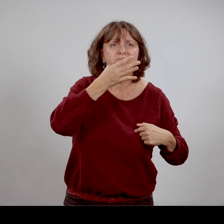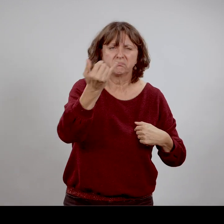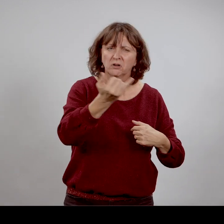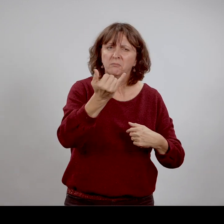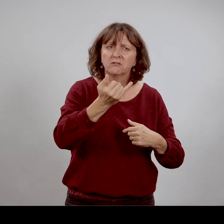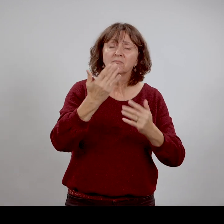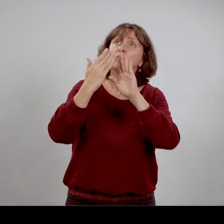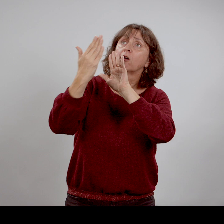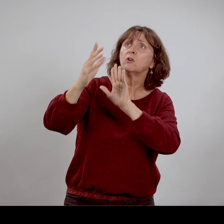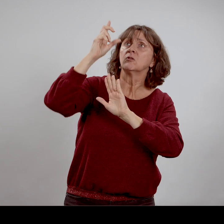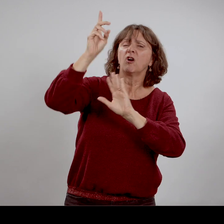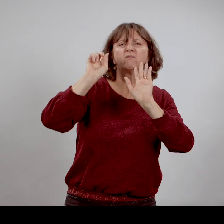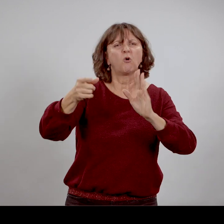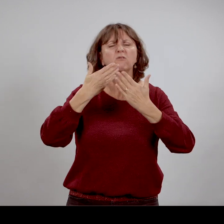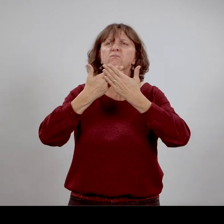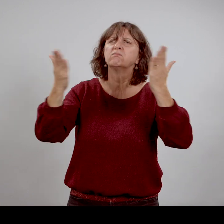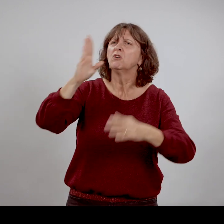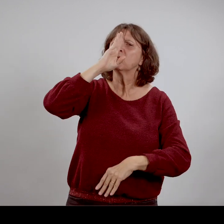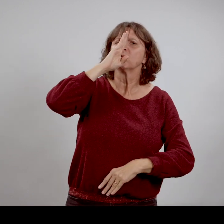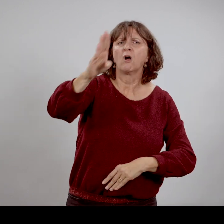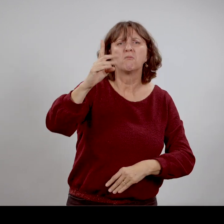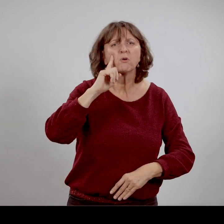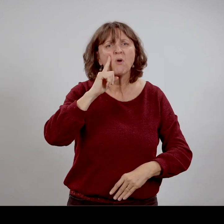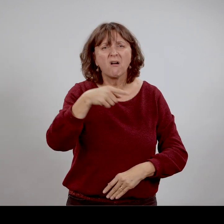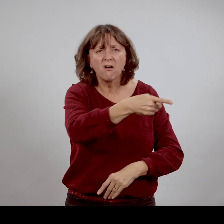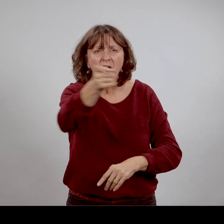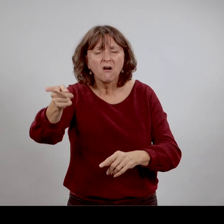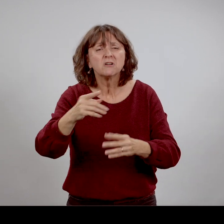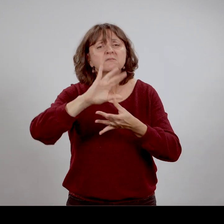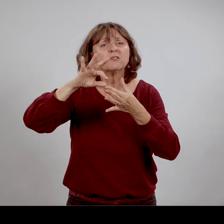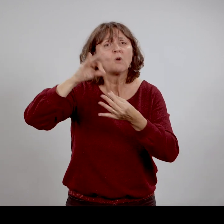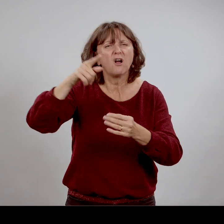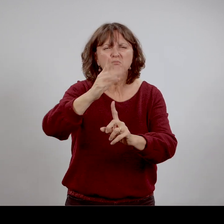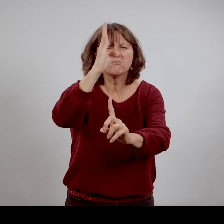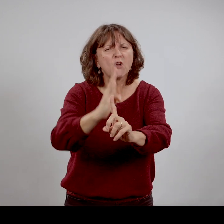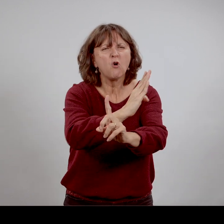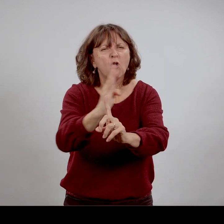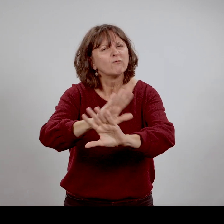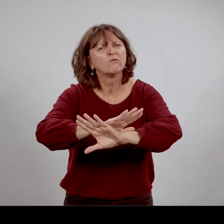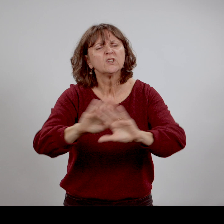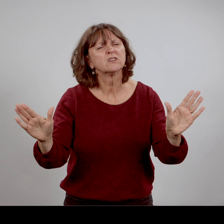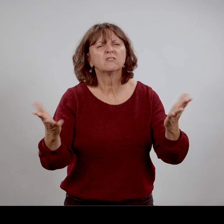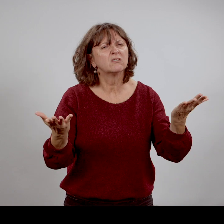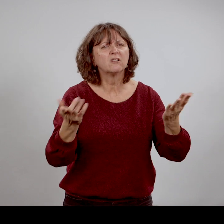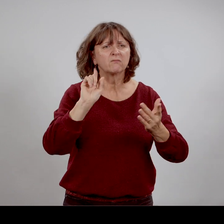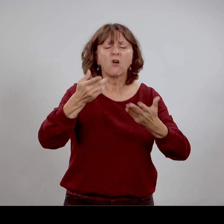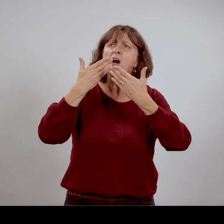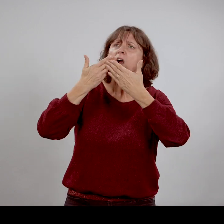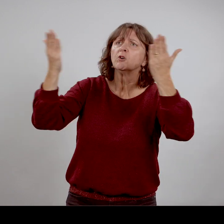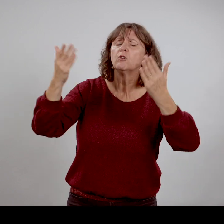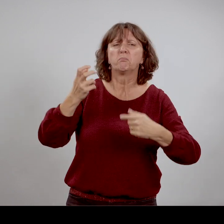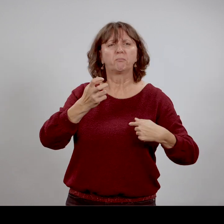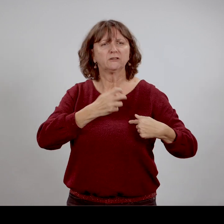êtes morts dans vos fautes et dans vos péchés. Vous êtes perdus. Le temps n'atténue